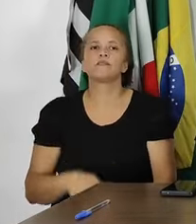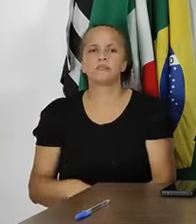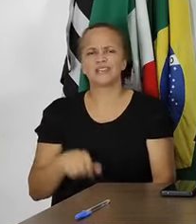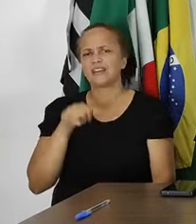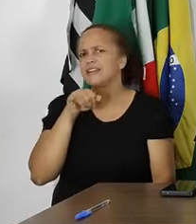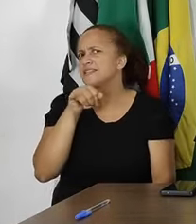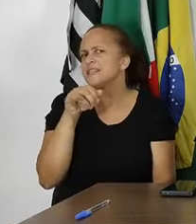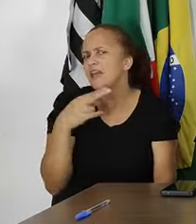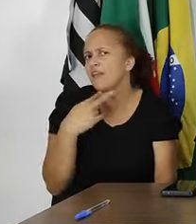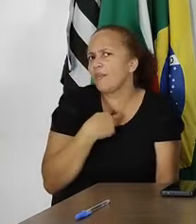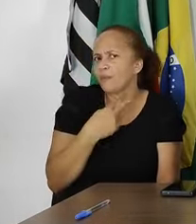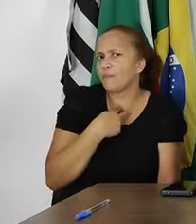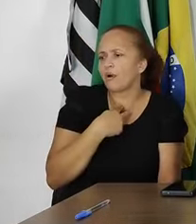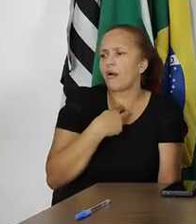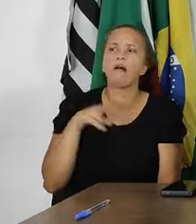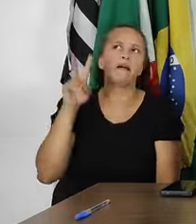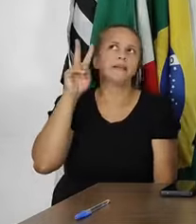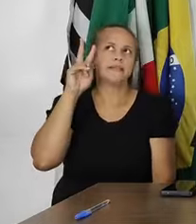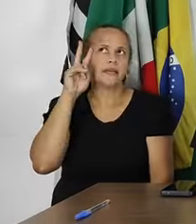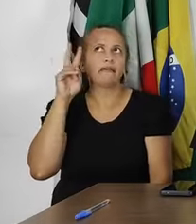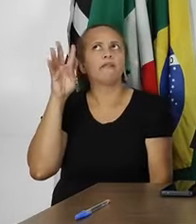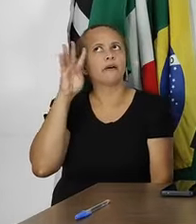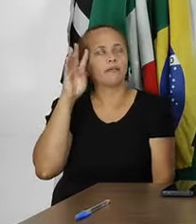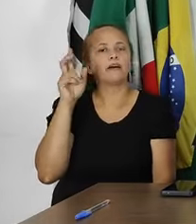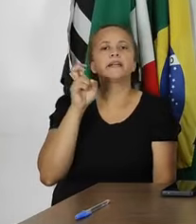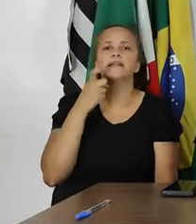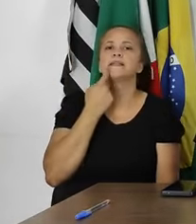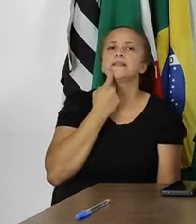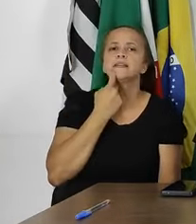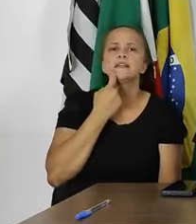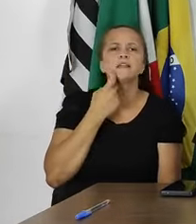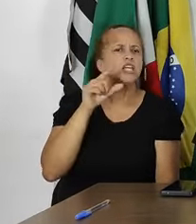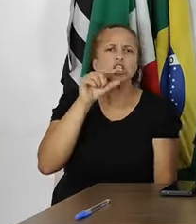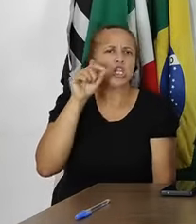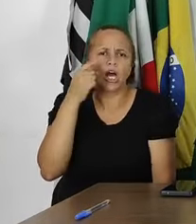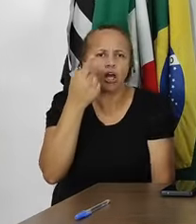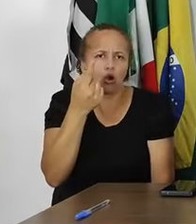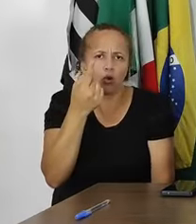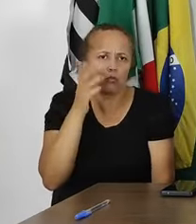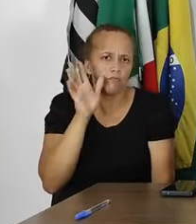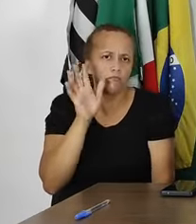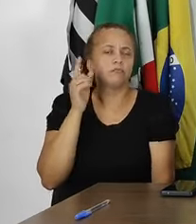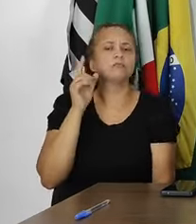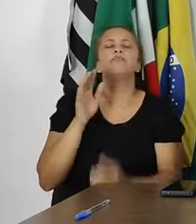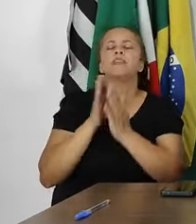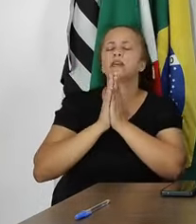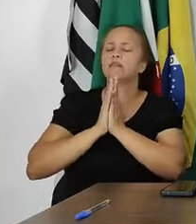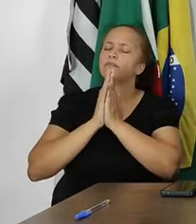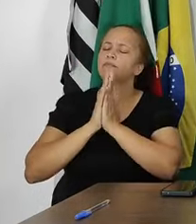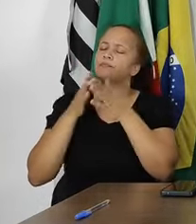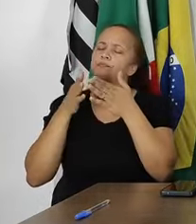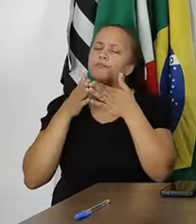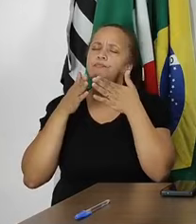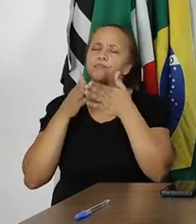não pode na segunda, na quarta e na sexta, vê o dia que você pode e vem estar conosco. Nós temos um